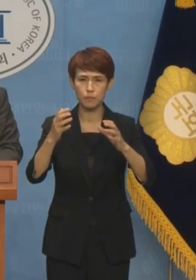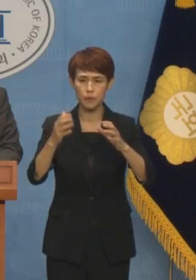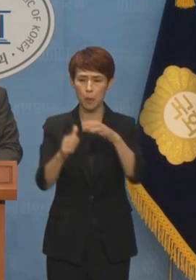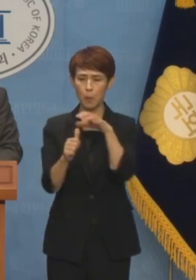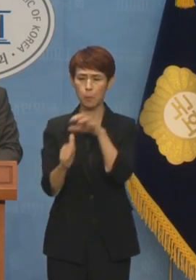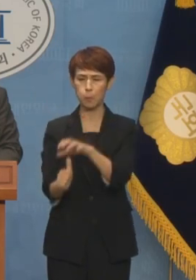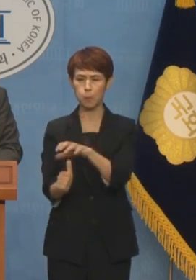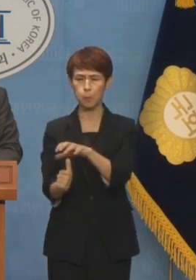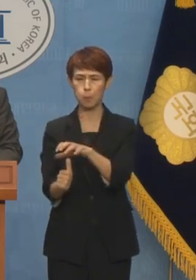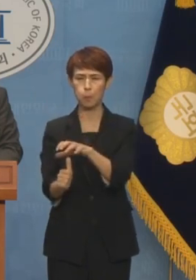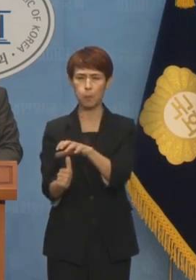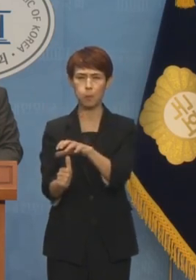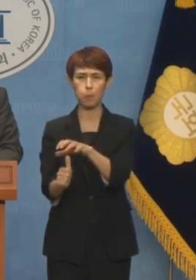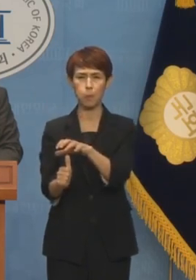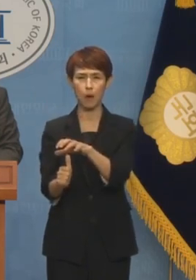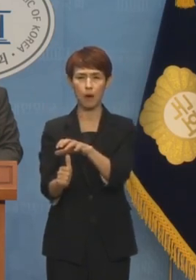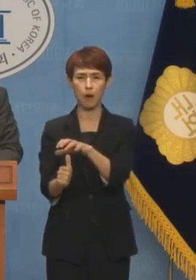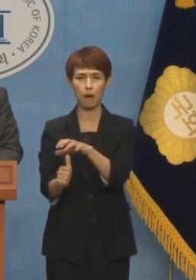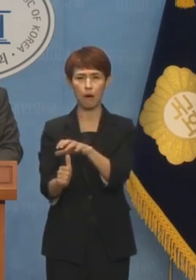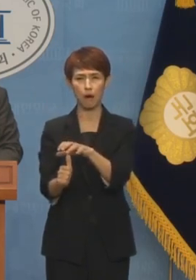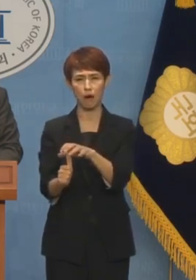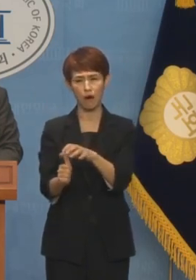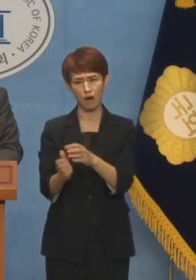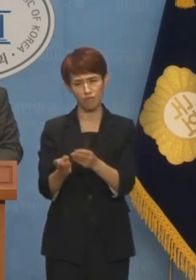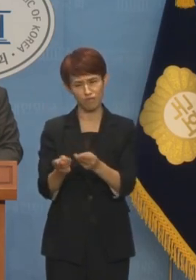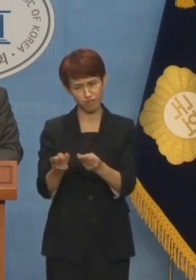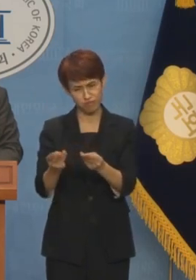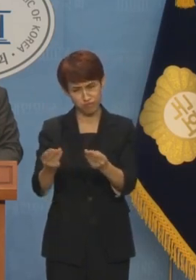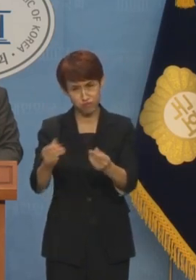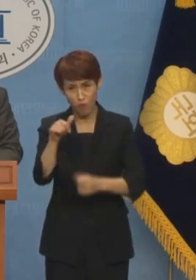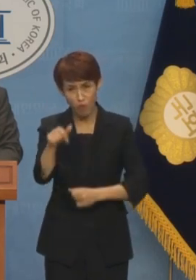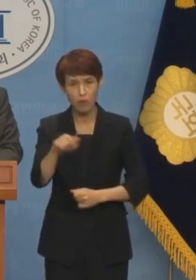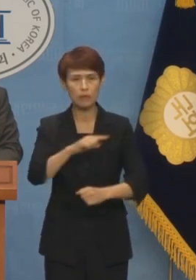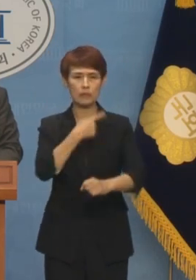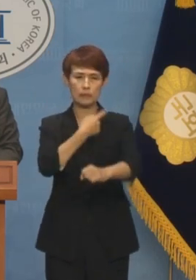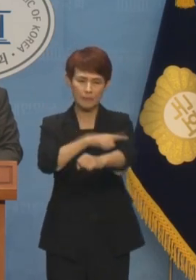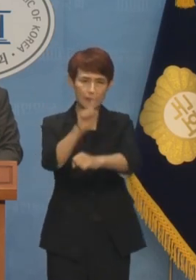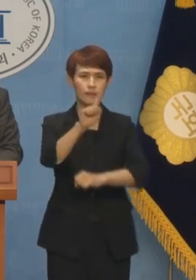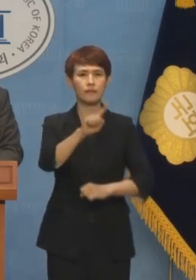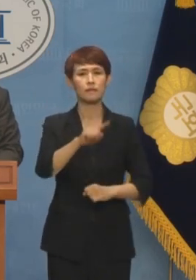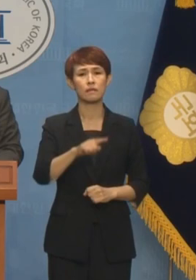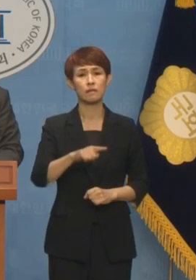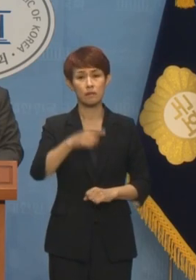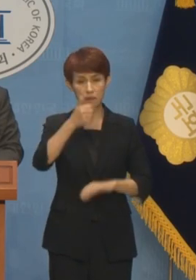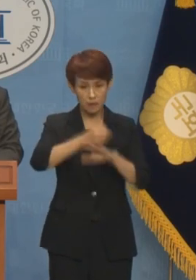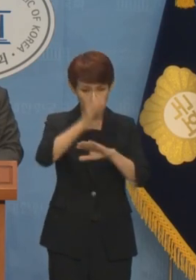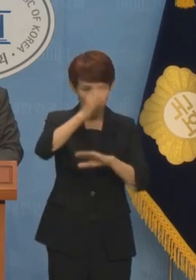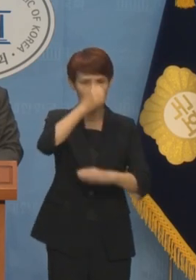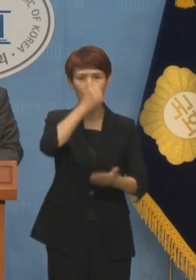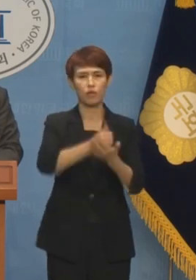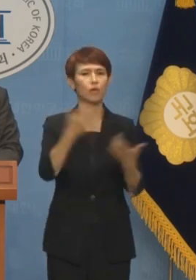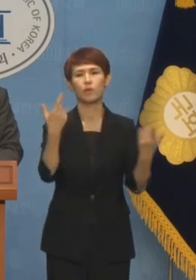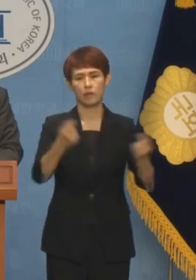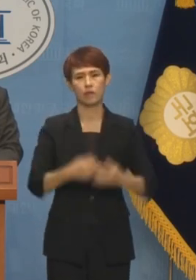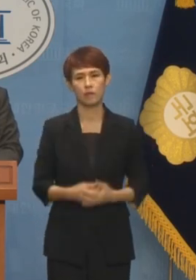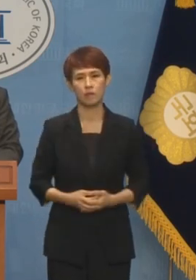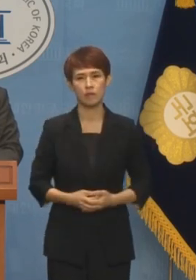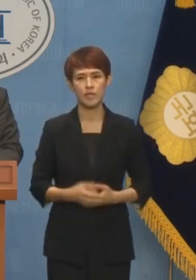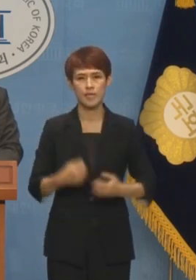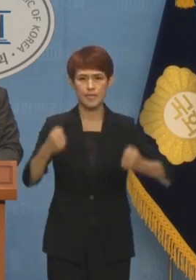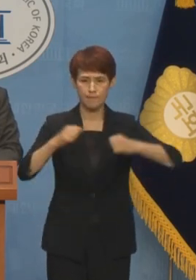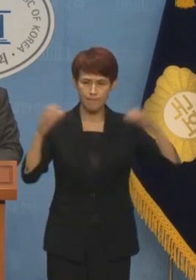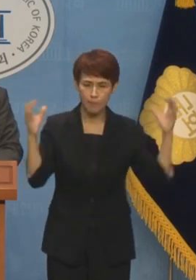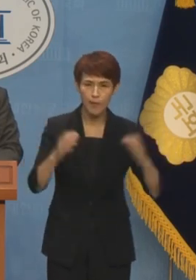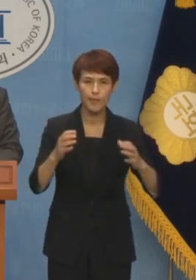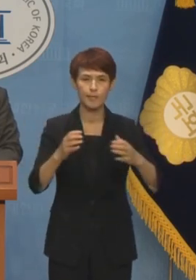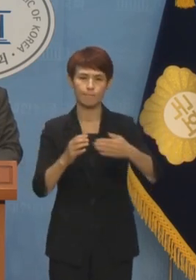울타리에 가두고 말려 죽이는 것은 무능을 넘어선 범죄 행위입니다. 힘을 모아 뚝을 넘고